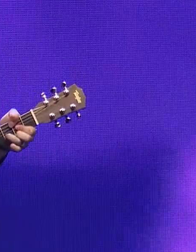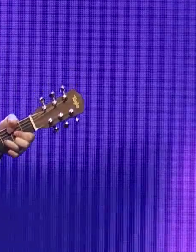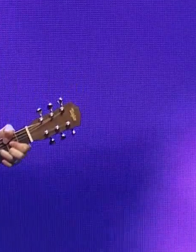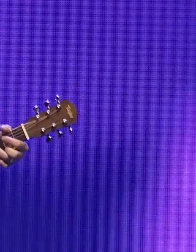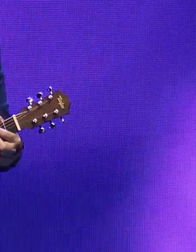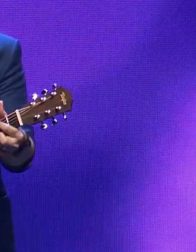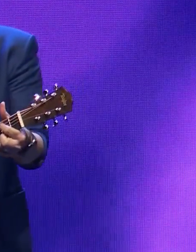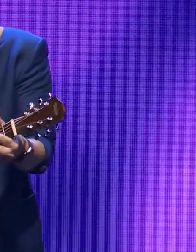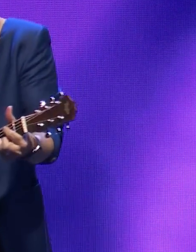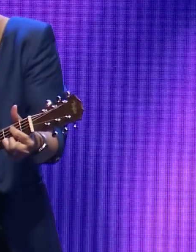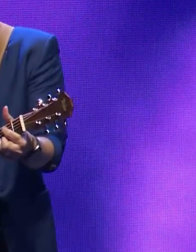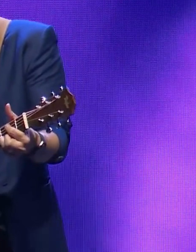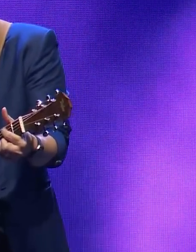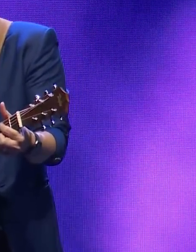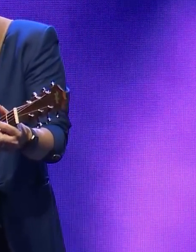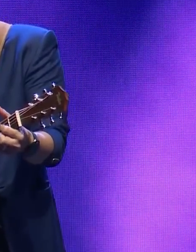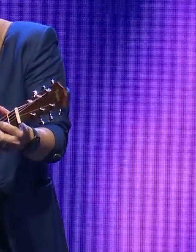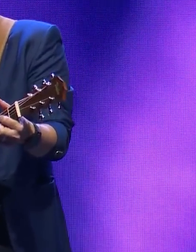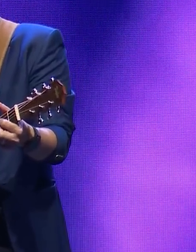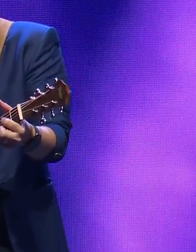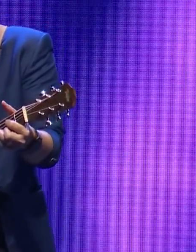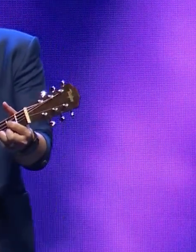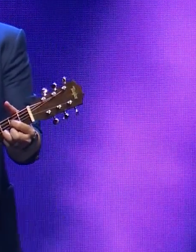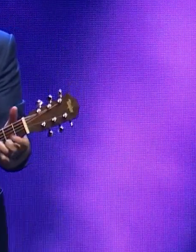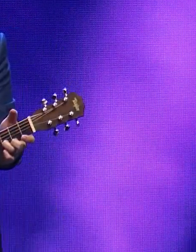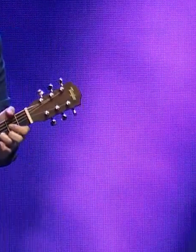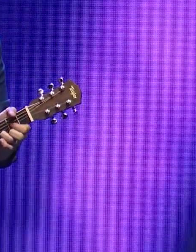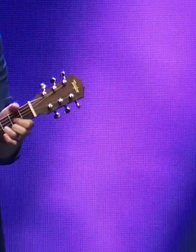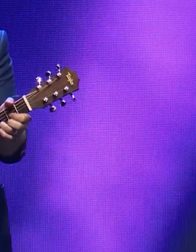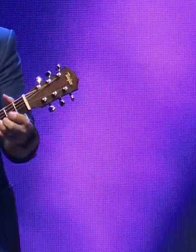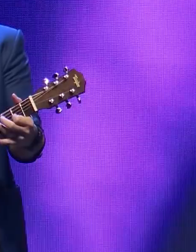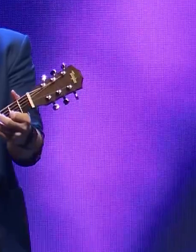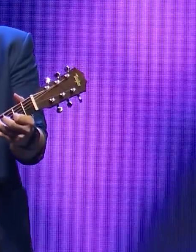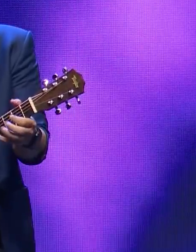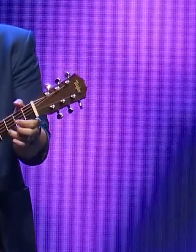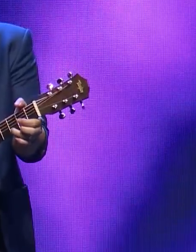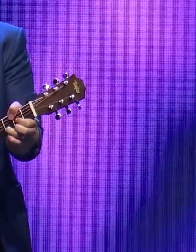Ku kan tenang bersamamu, Bapa.